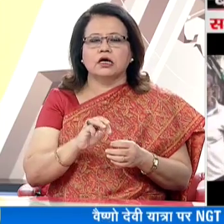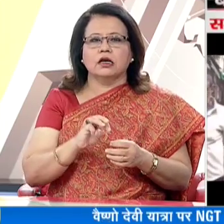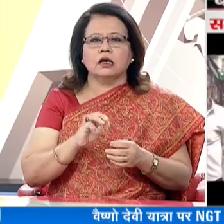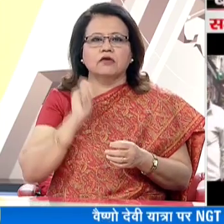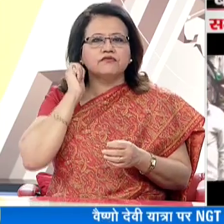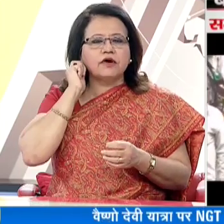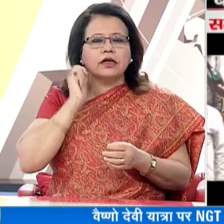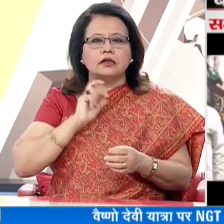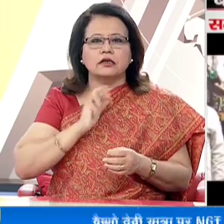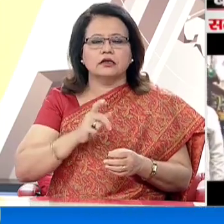₹2,000 जुर्माना लगेगा।